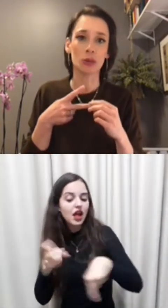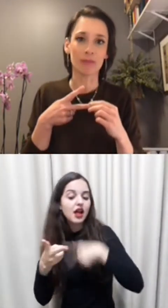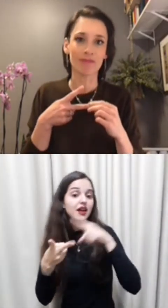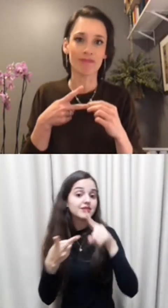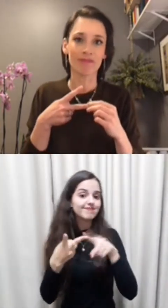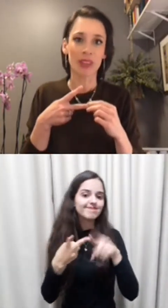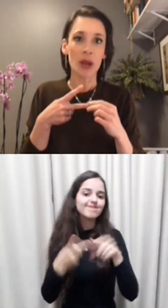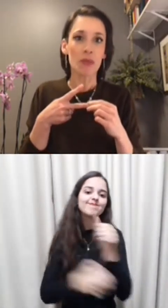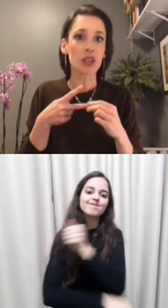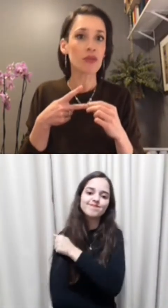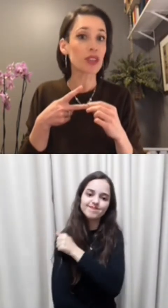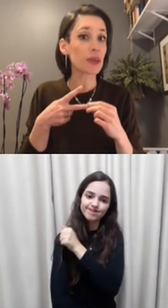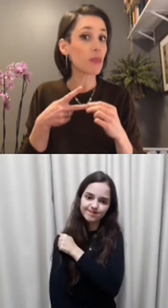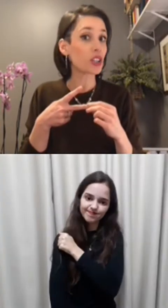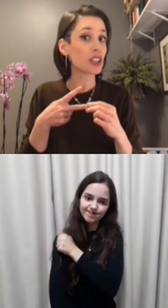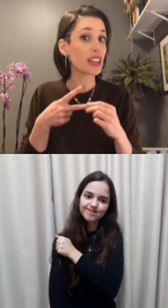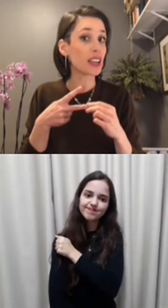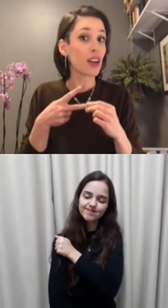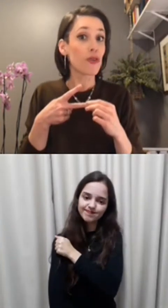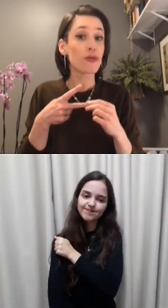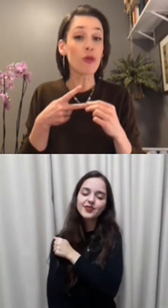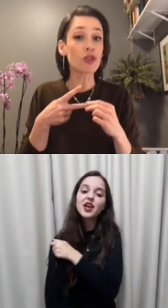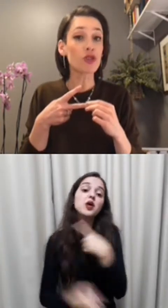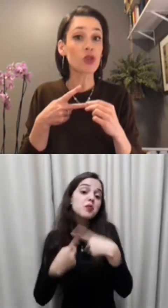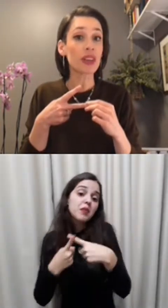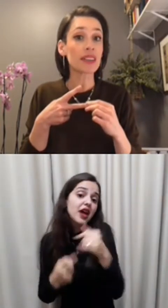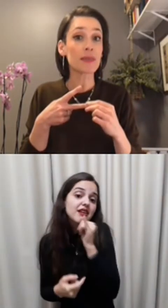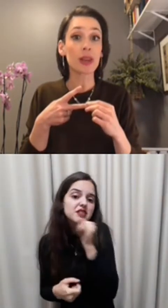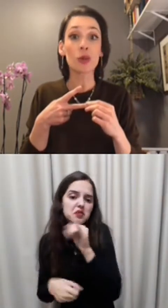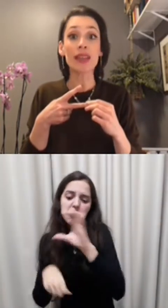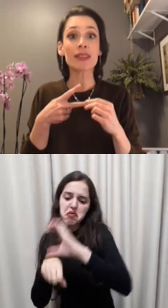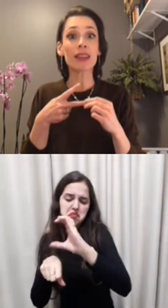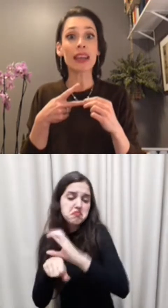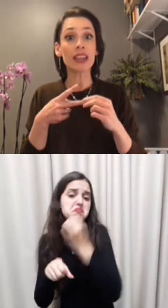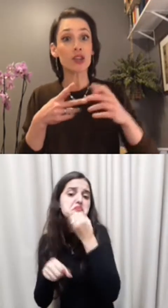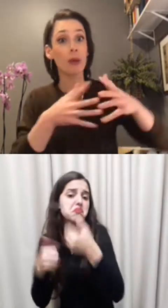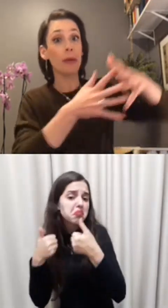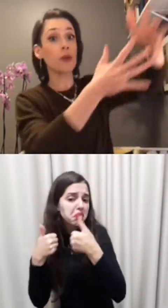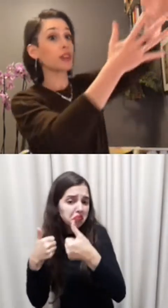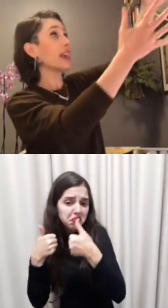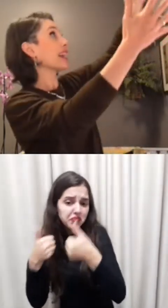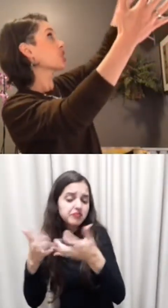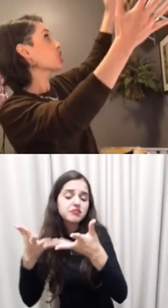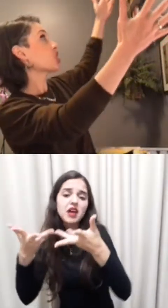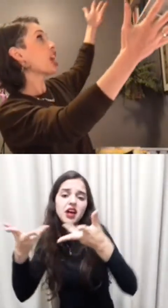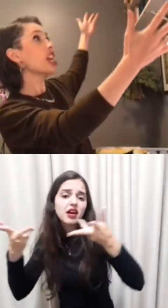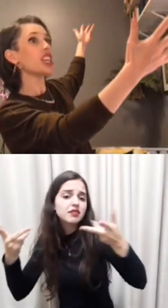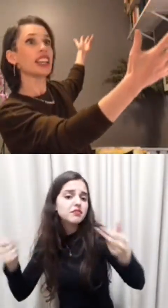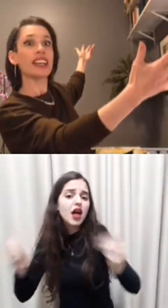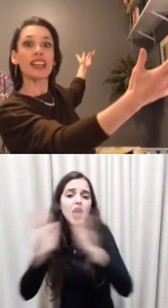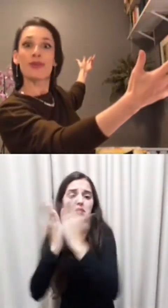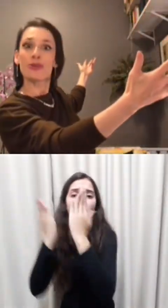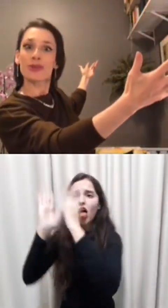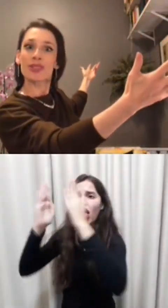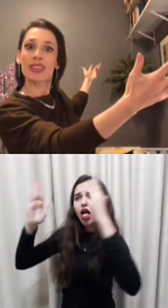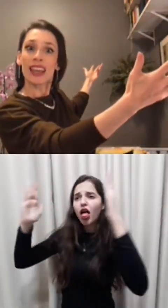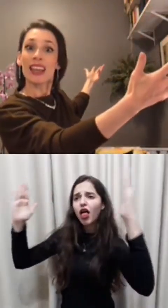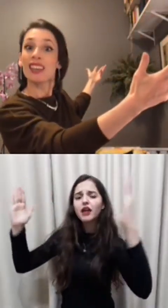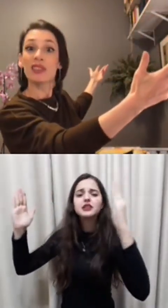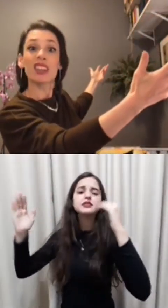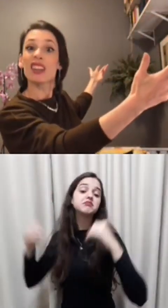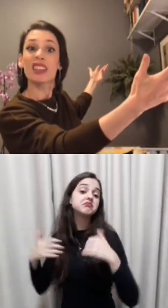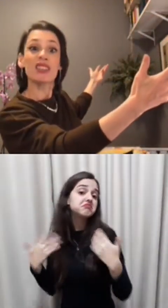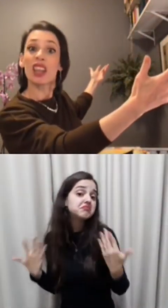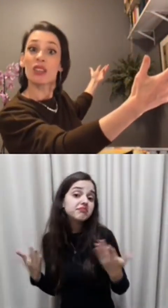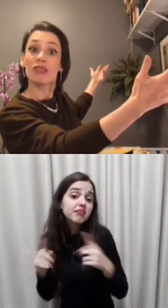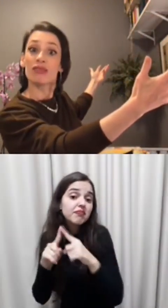aluno. Porque você pode ter fontes de conhecimento excelentes, uma biblioteca cheia de livros e não